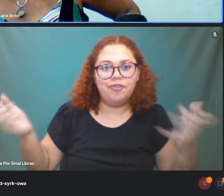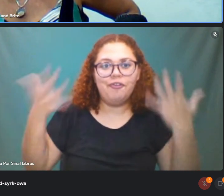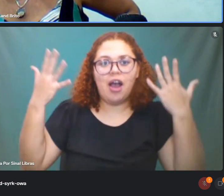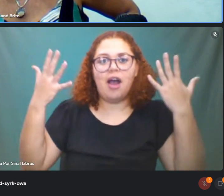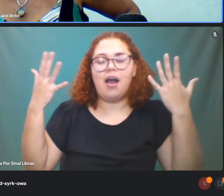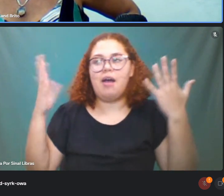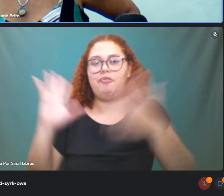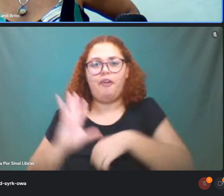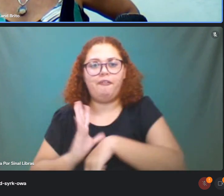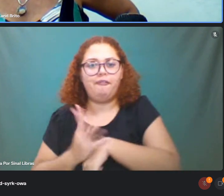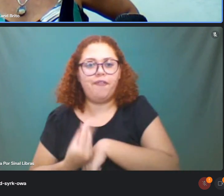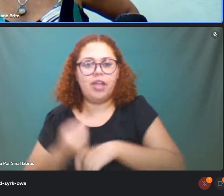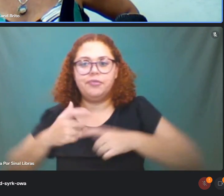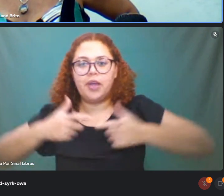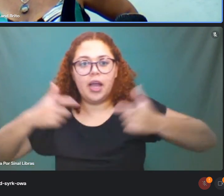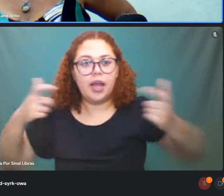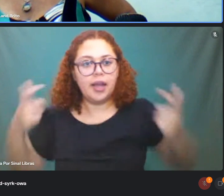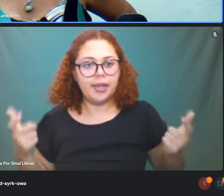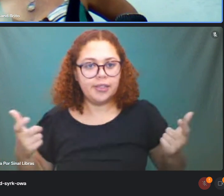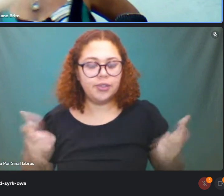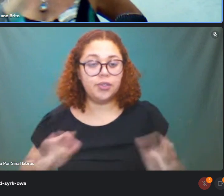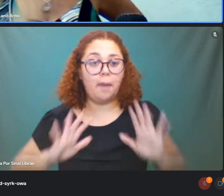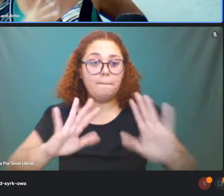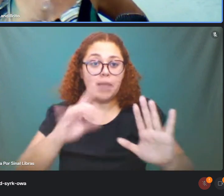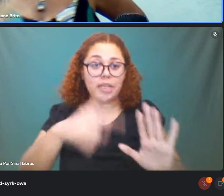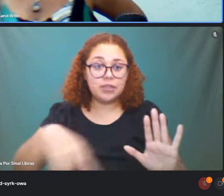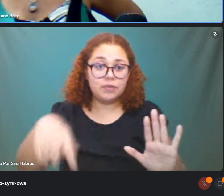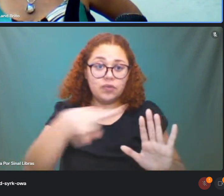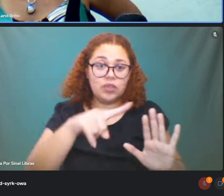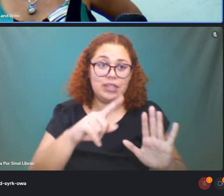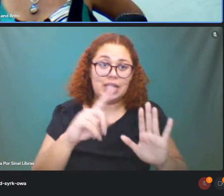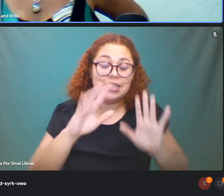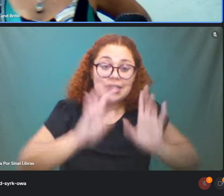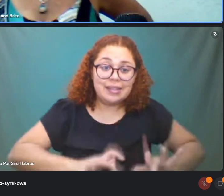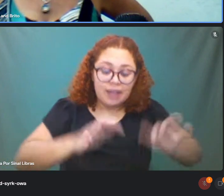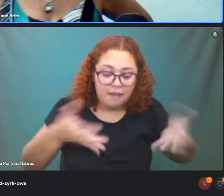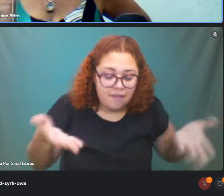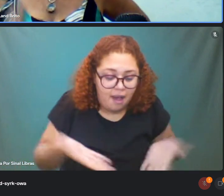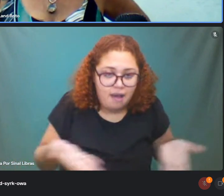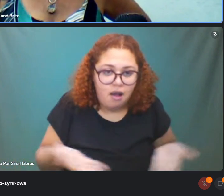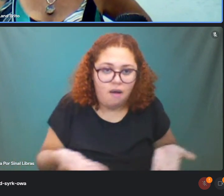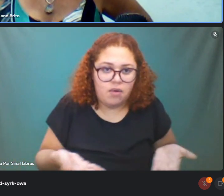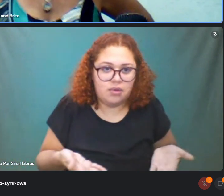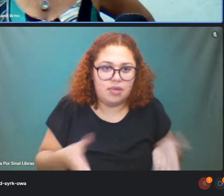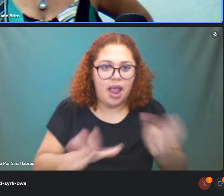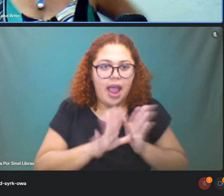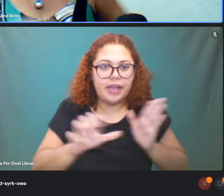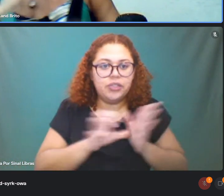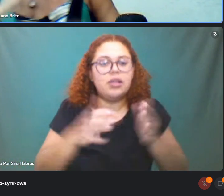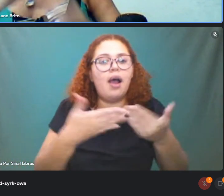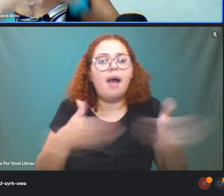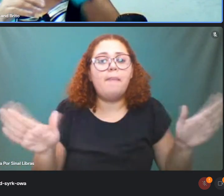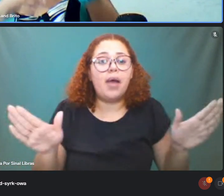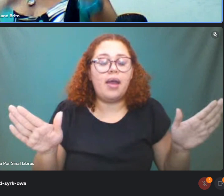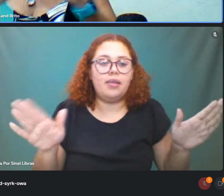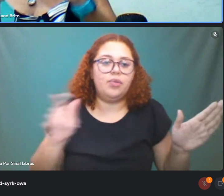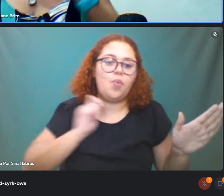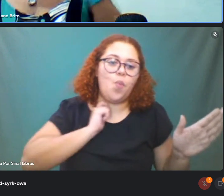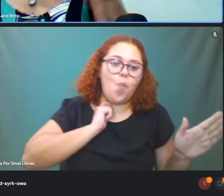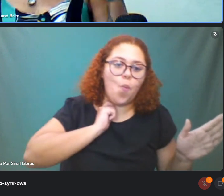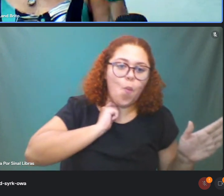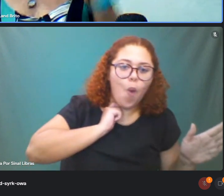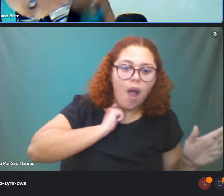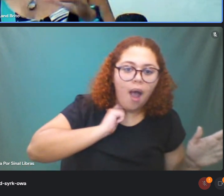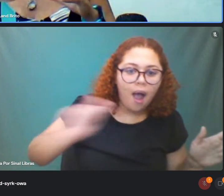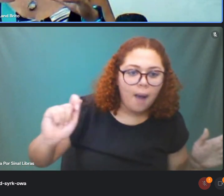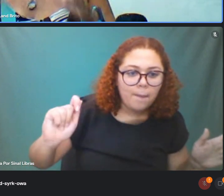esse ano, os editais vão estar abertos entre os meses de agosto a outubro, vocês escrevem, os editais vão ser lançados aos pedaços,